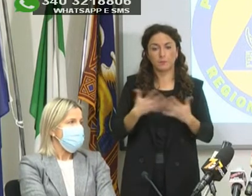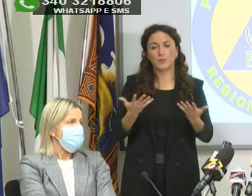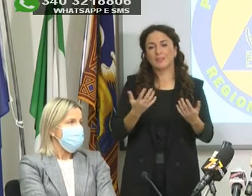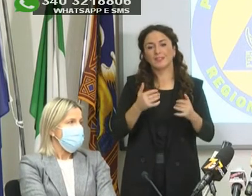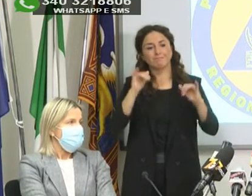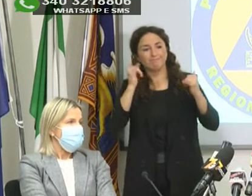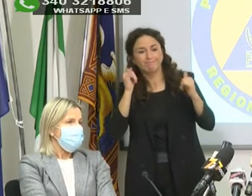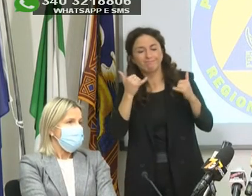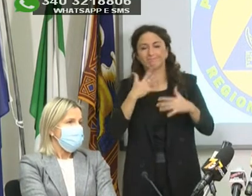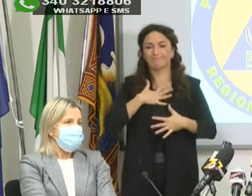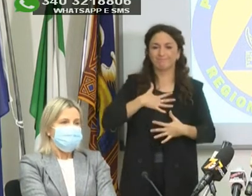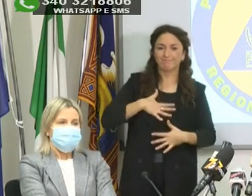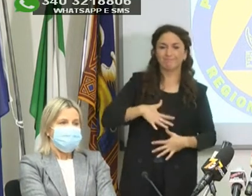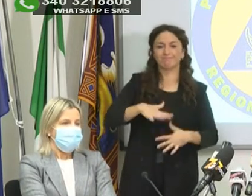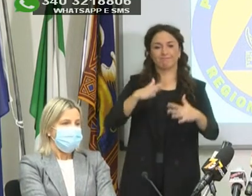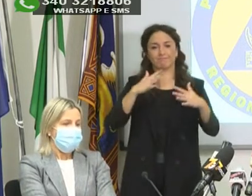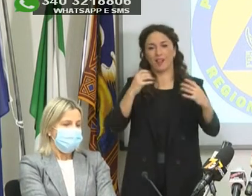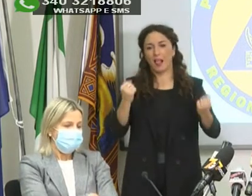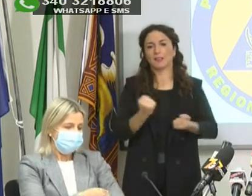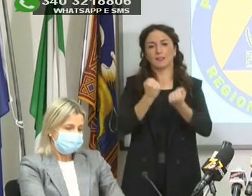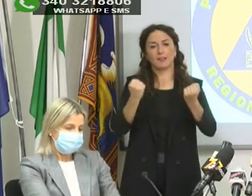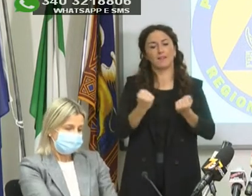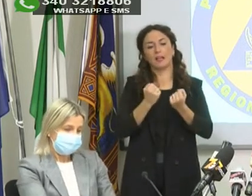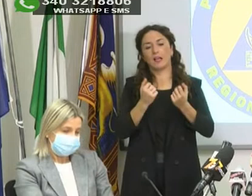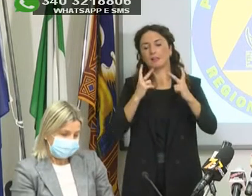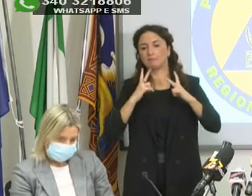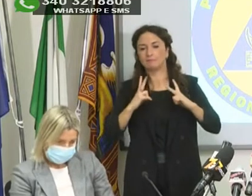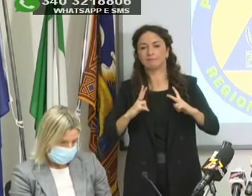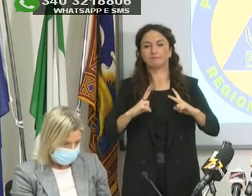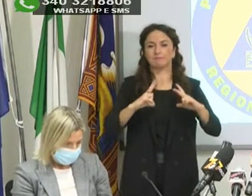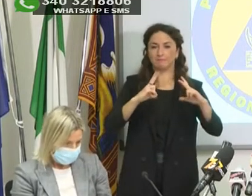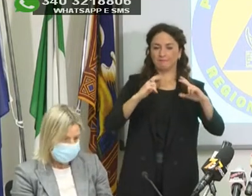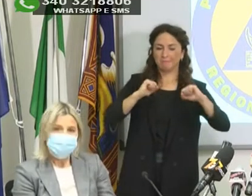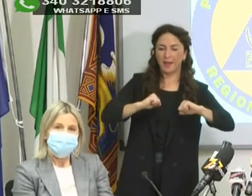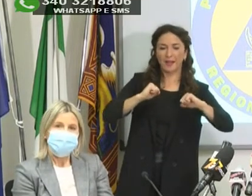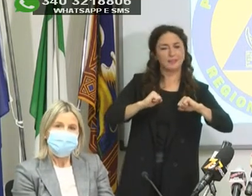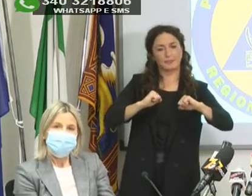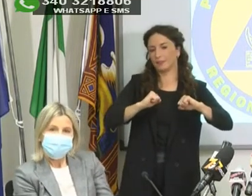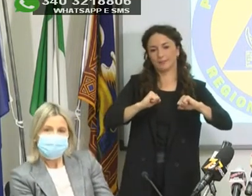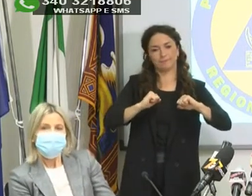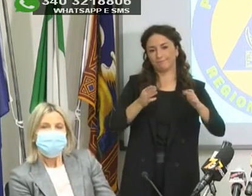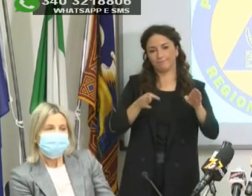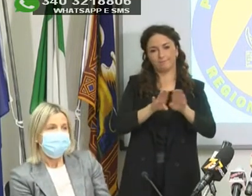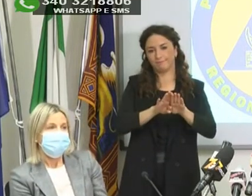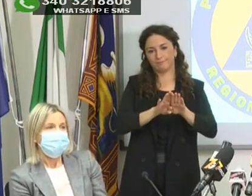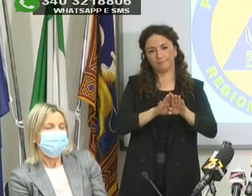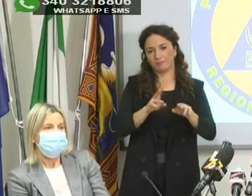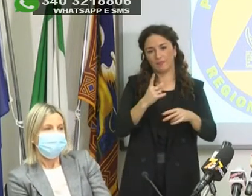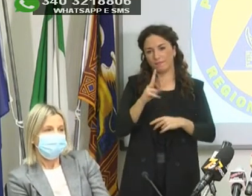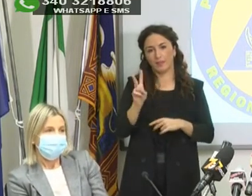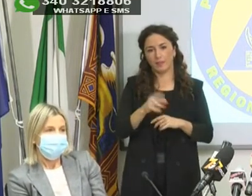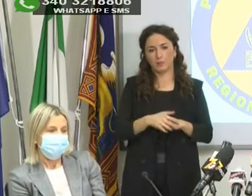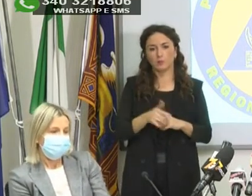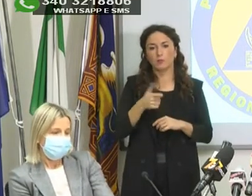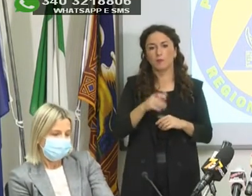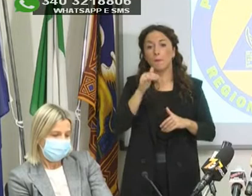diletto, svago, attività, diciamo, di relax, di benessere, non va in questa direzione. Perché dicono